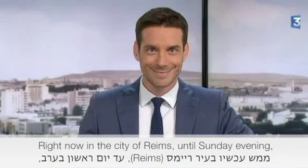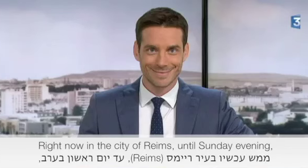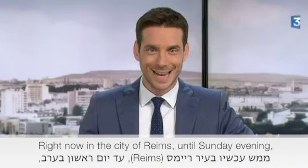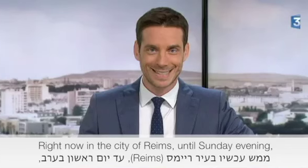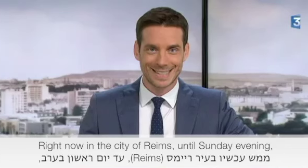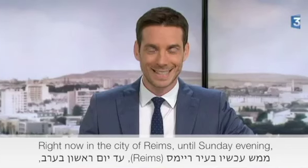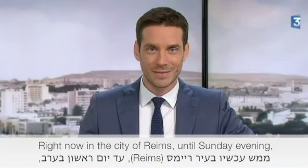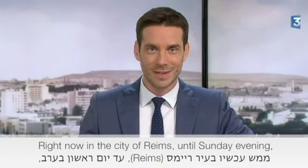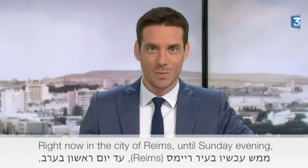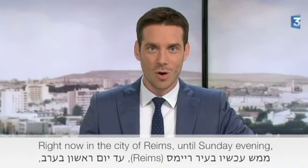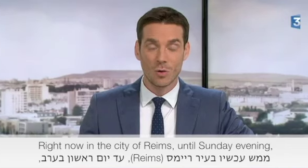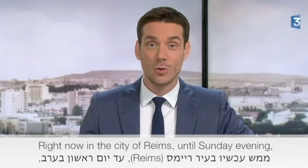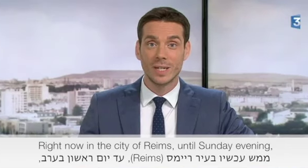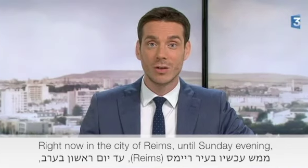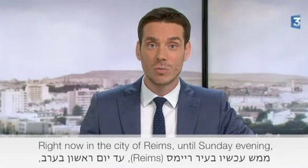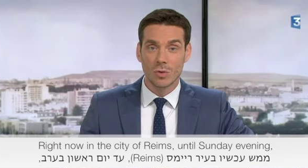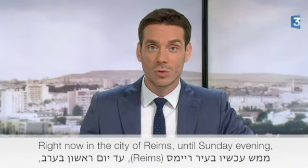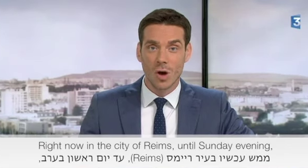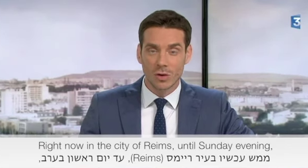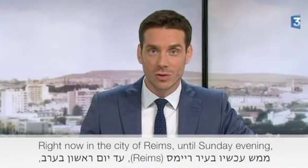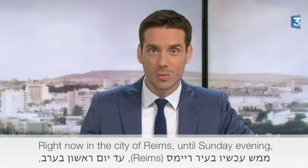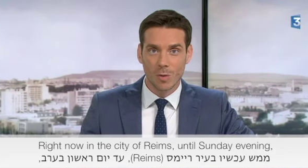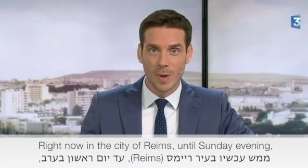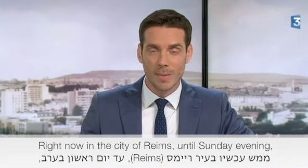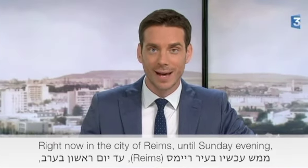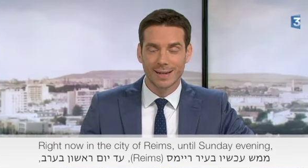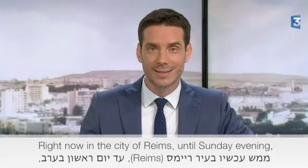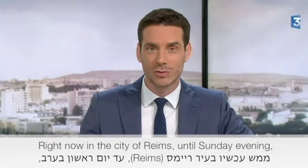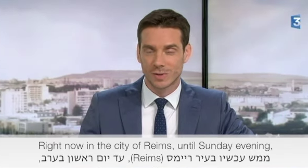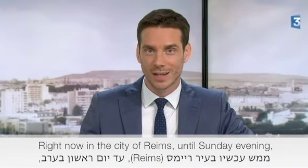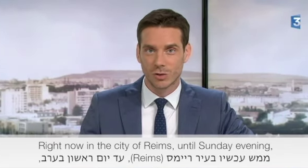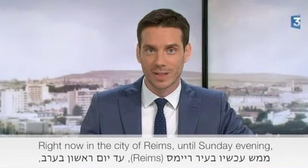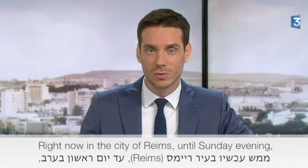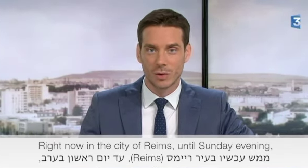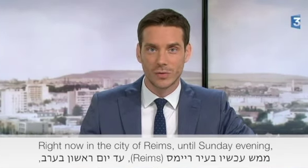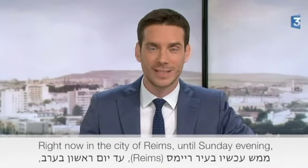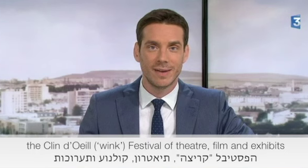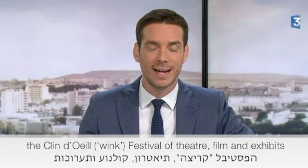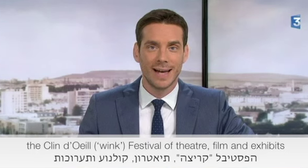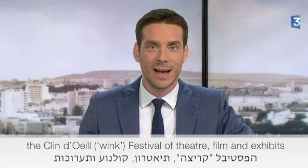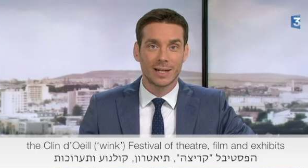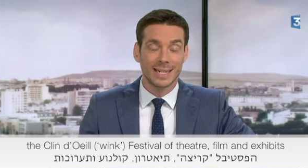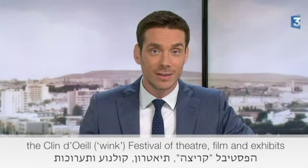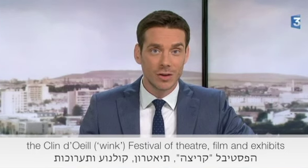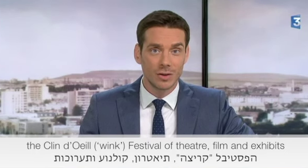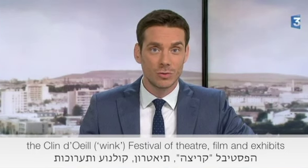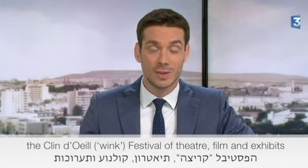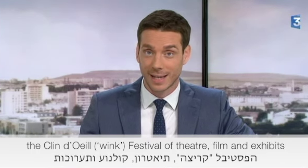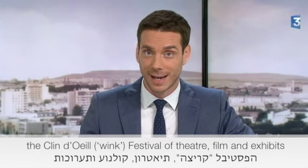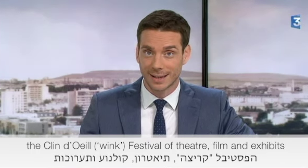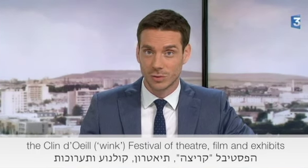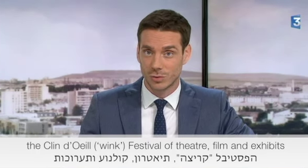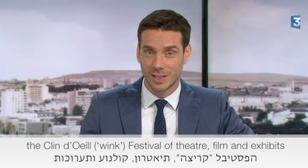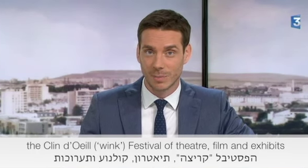Cet événement unique au monde en ce moment même à Reims et jusqu'à demain soir le festival clin d'œil du théâtre, du cinéma